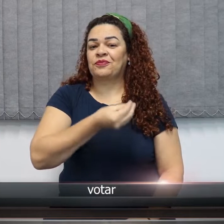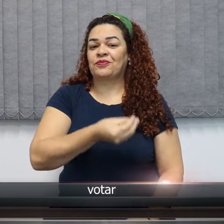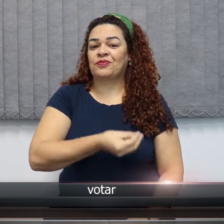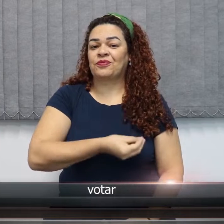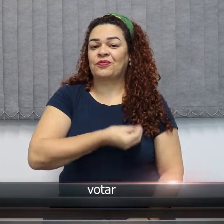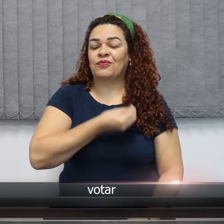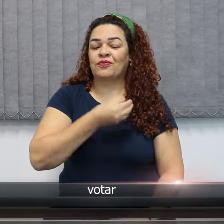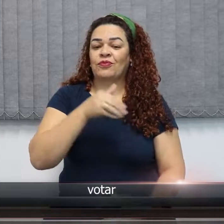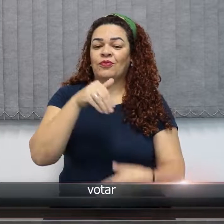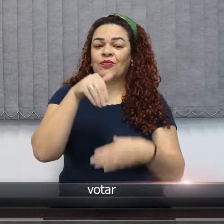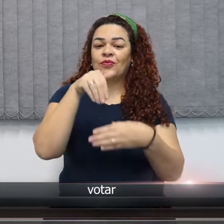votar,